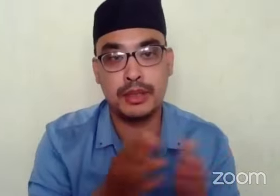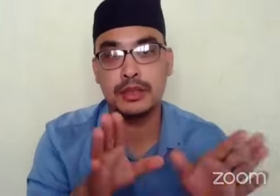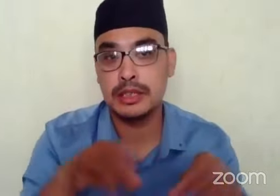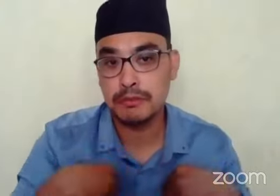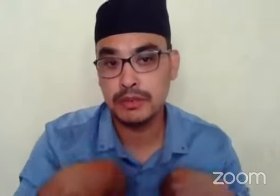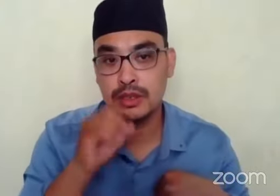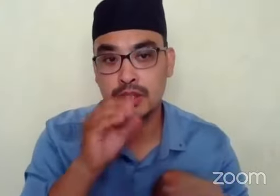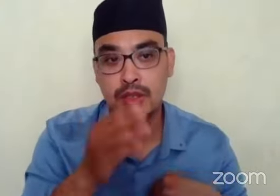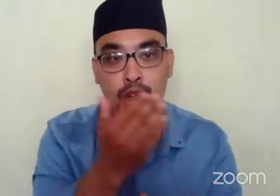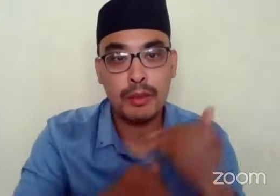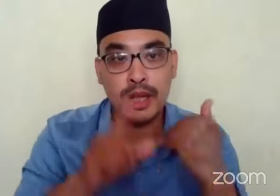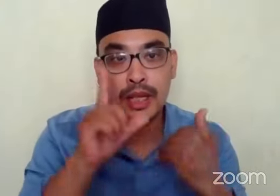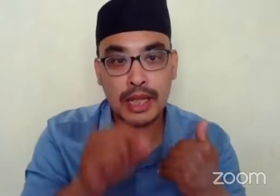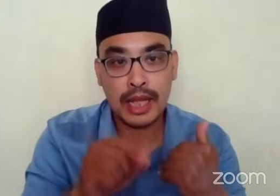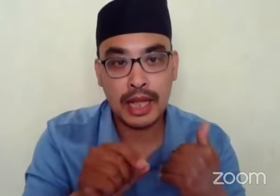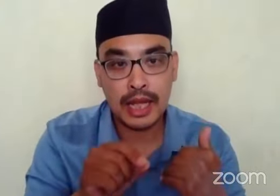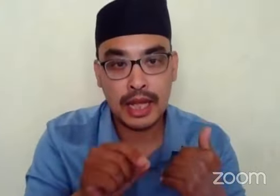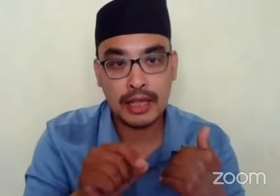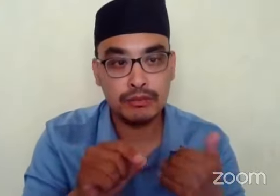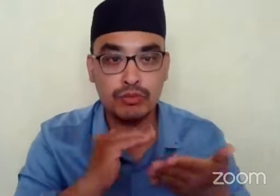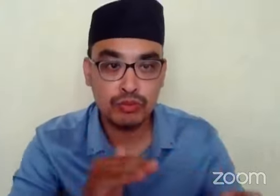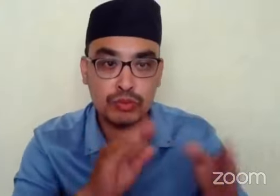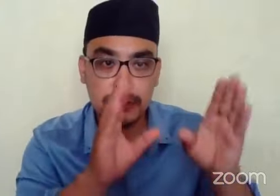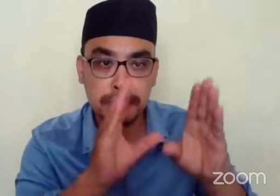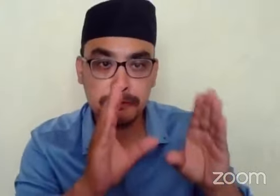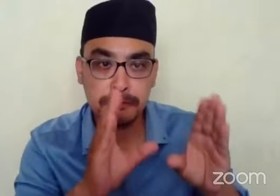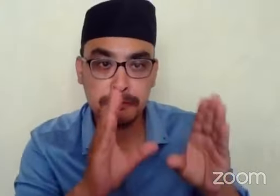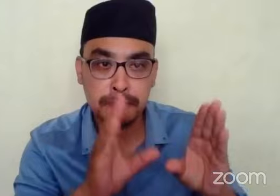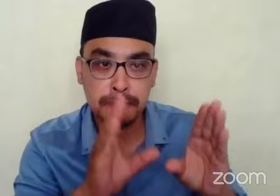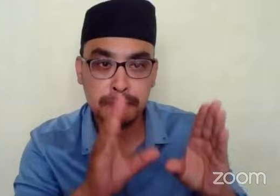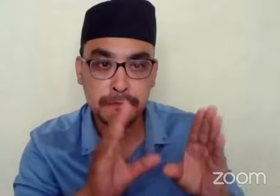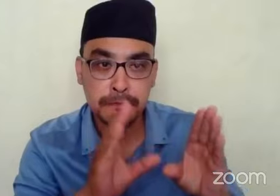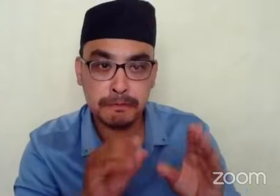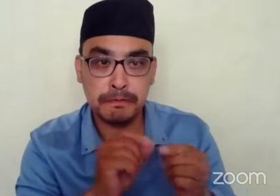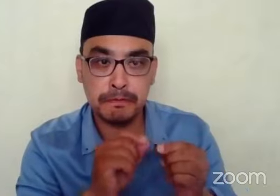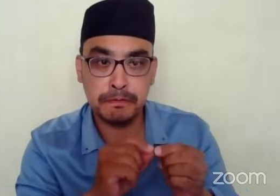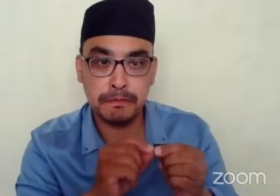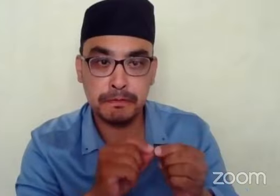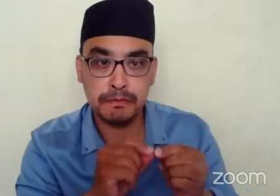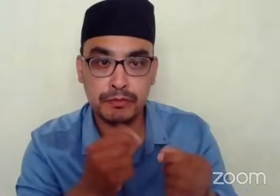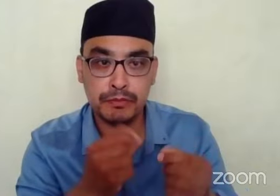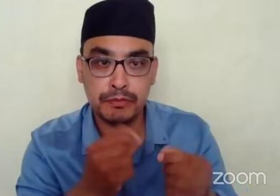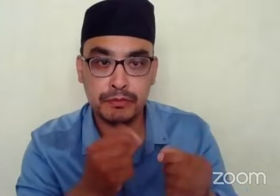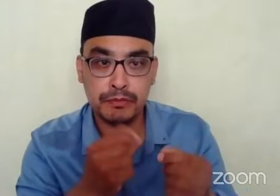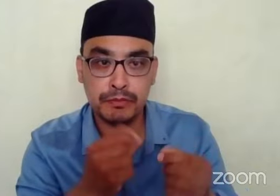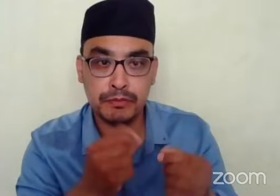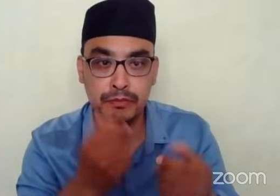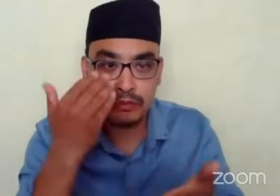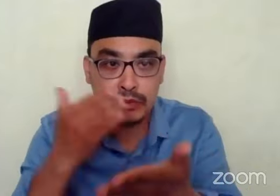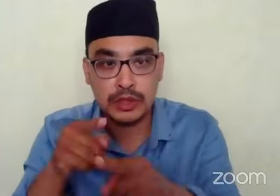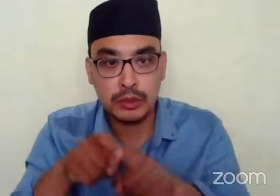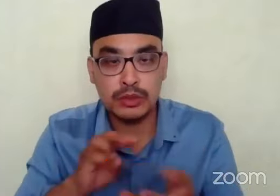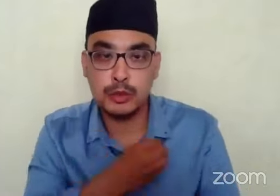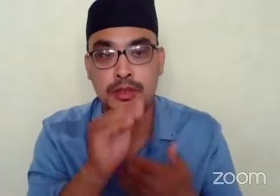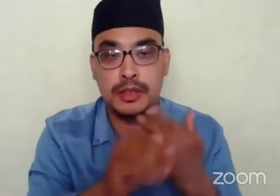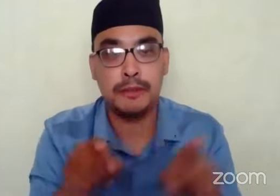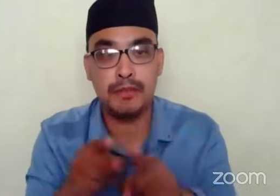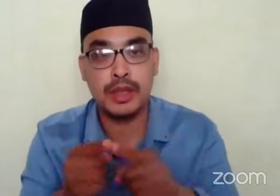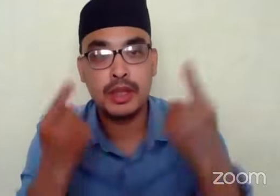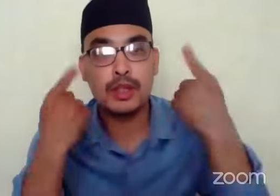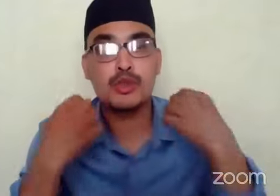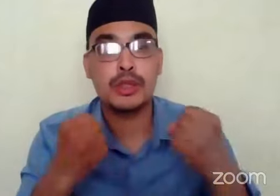न्यूनीकरणको लागि अथवा अपाङ्गताको चाहिँ रोकथामको लागि चाहिँ उपचार भन्ने हिसाबले चाहिँ स्वास्थ्यका कुराहरू गरिन्छ, र केही हिसाबमा अहिले